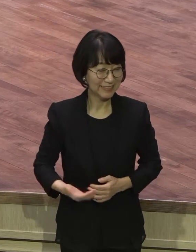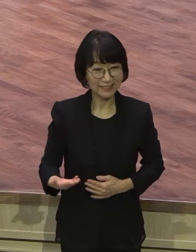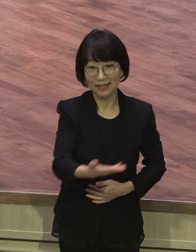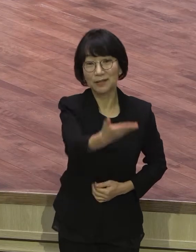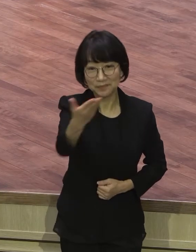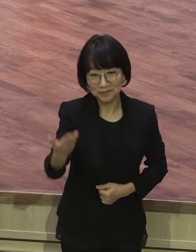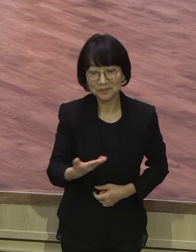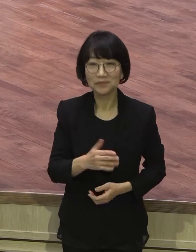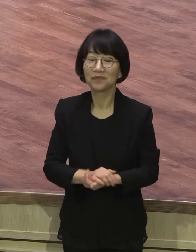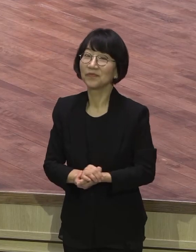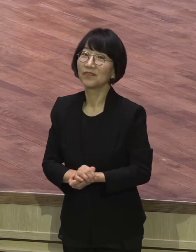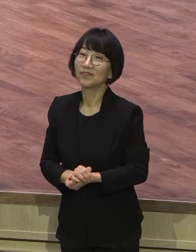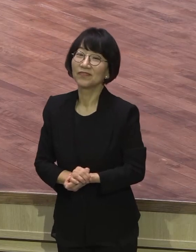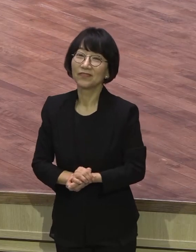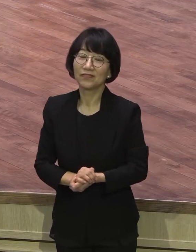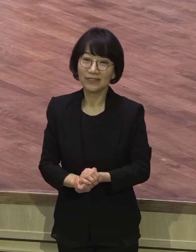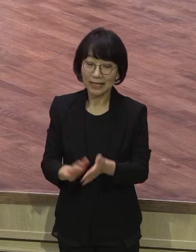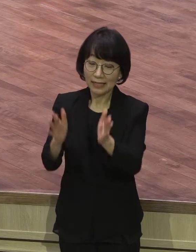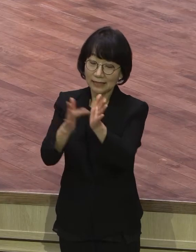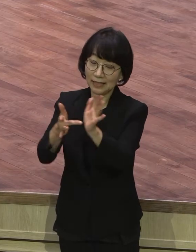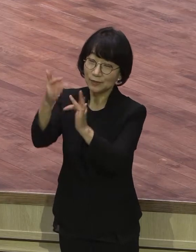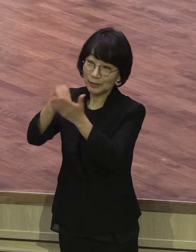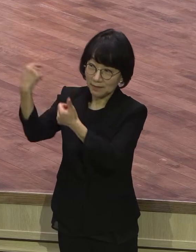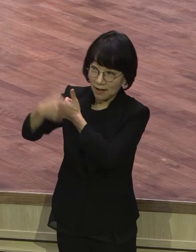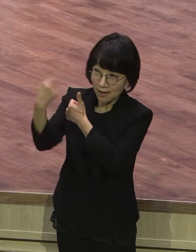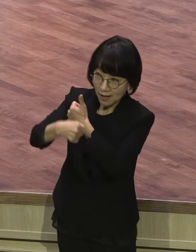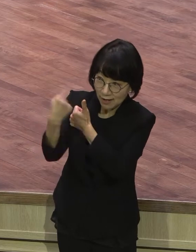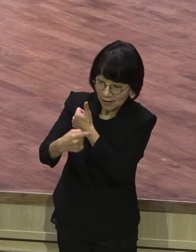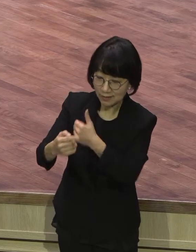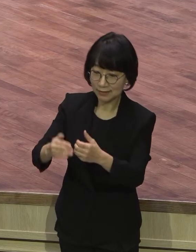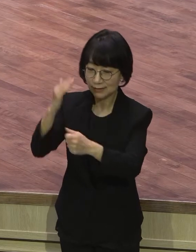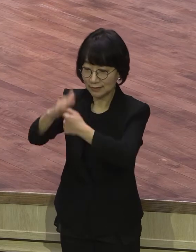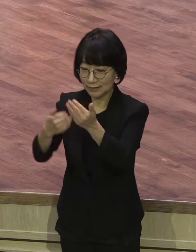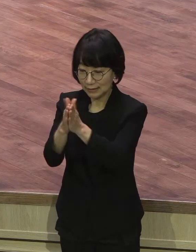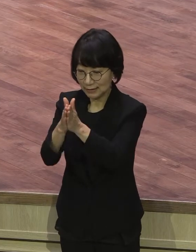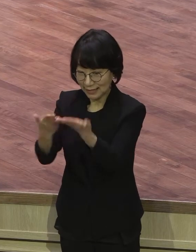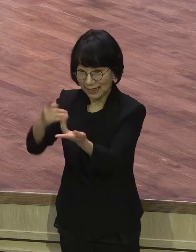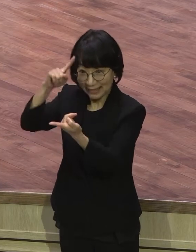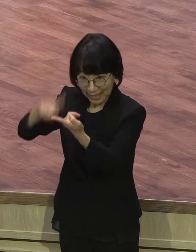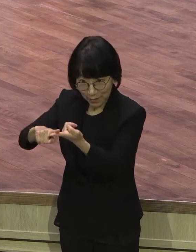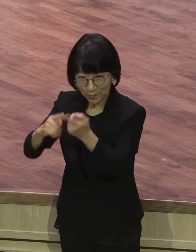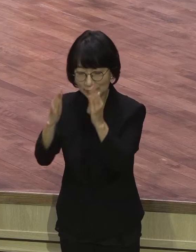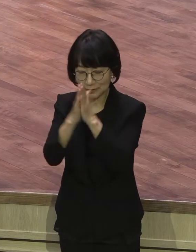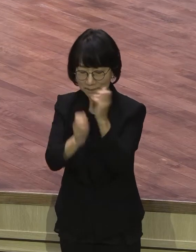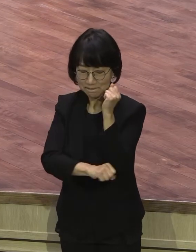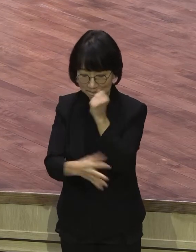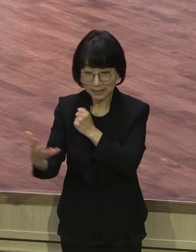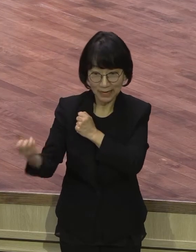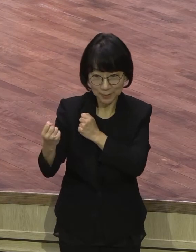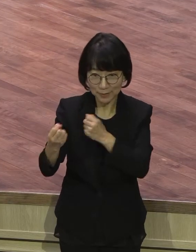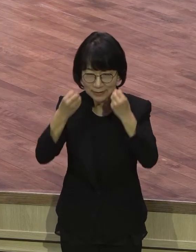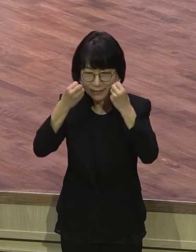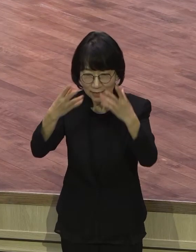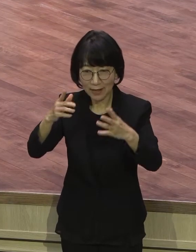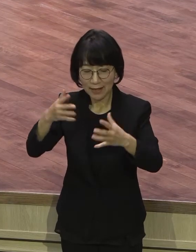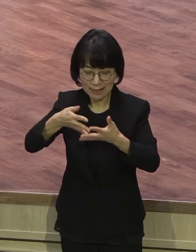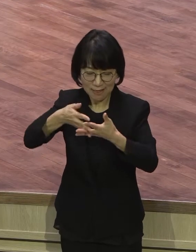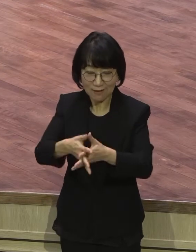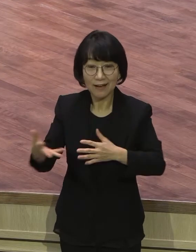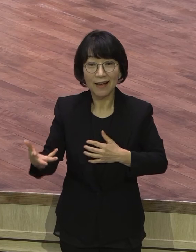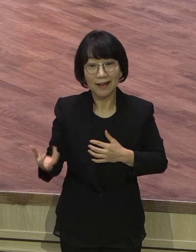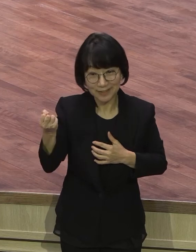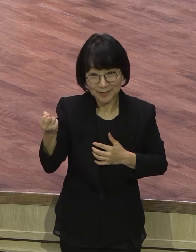모든 성도들, 예수님께서 가지고 계신 이 성경적 기도 원리를 따라서 세트를 그래 갖추어서 삶의